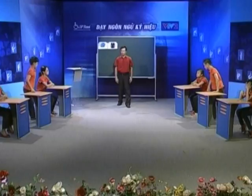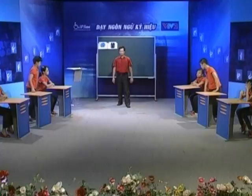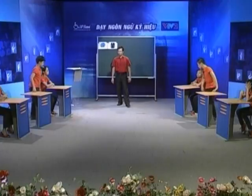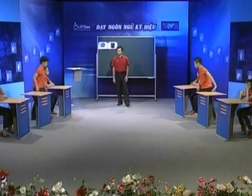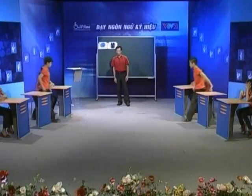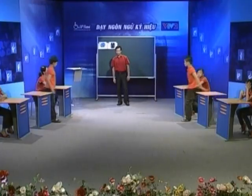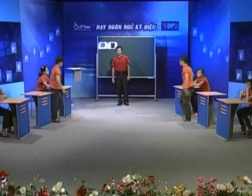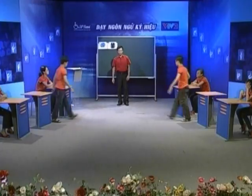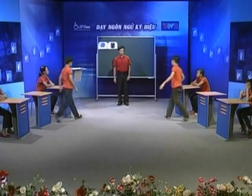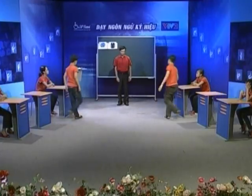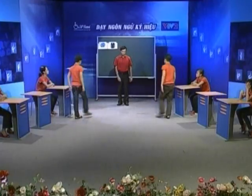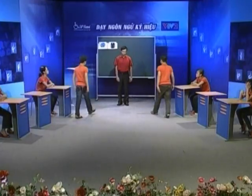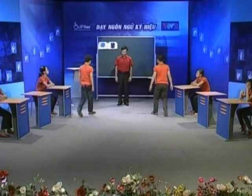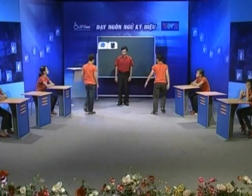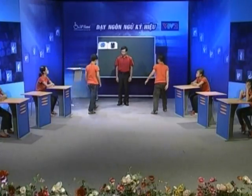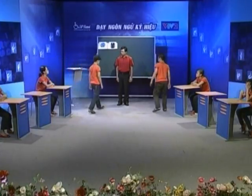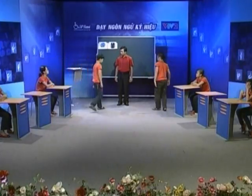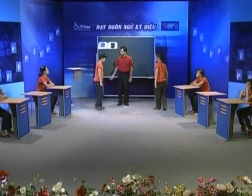Các em cùng ôn lại các ký hiệu với hai bạn khác nữa nhé.